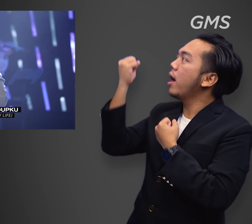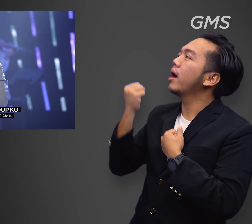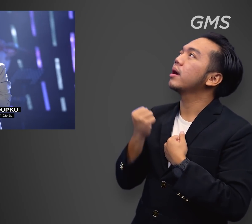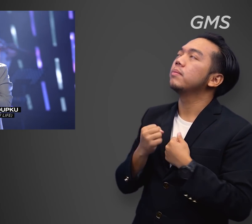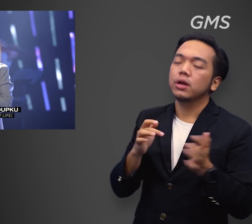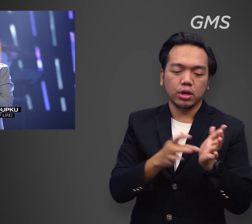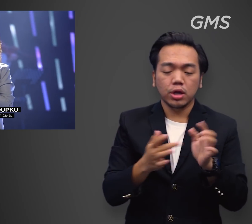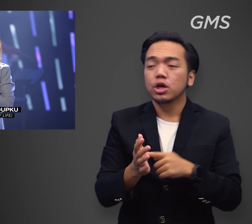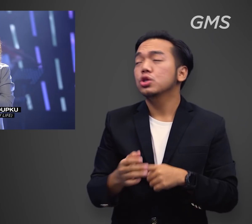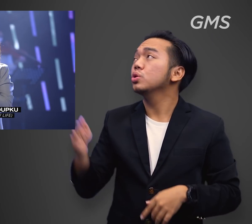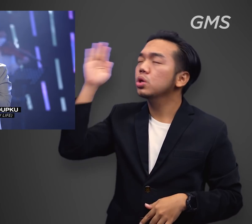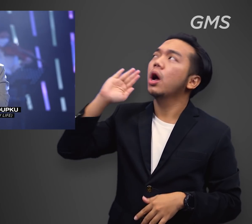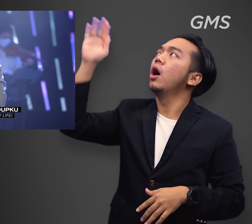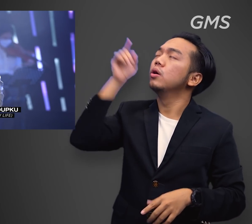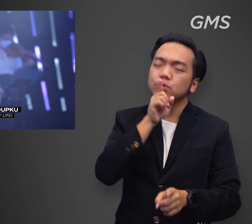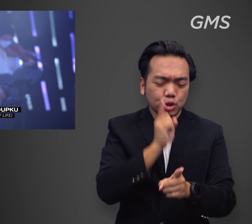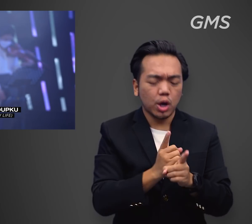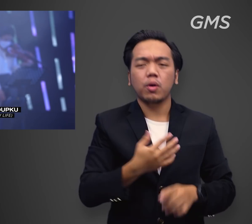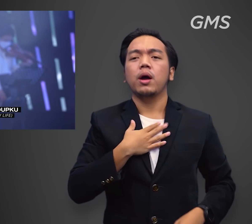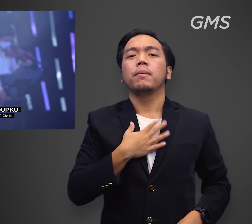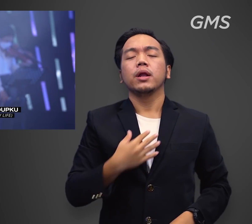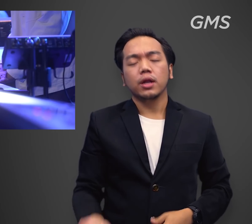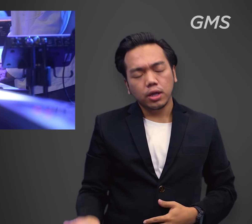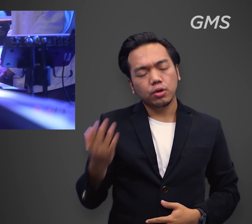kau jawaban hidupku.